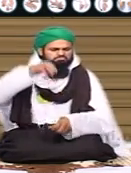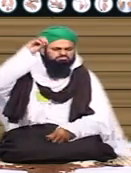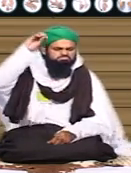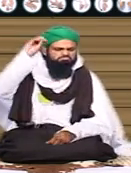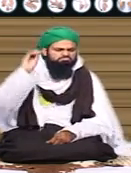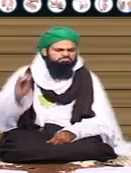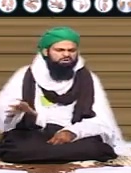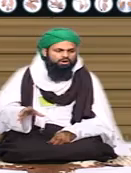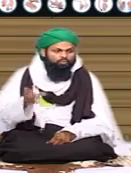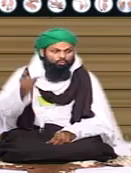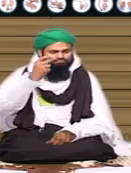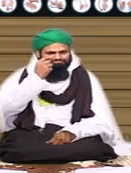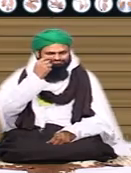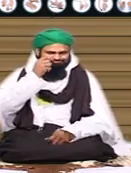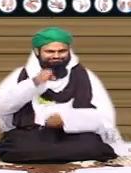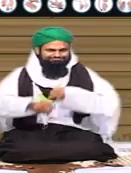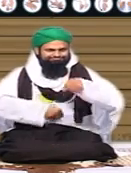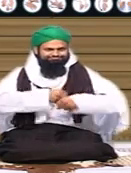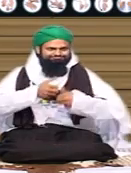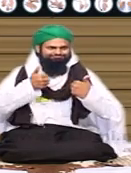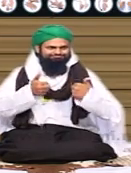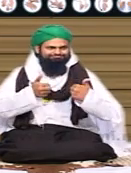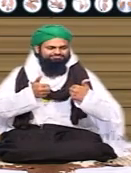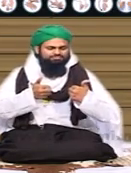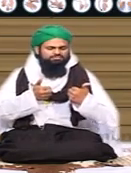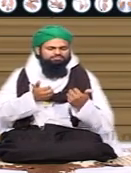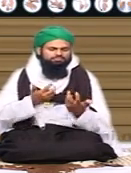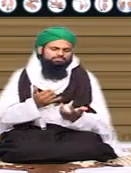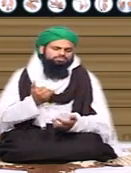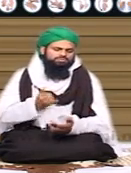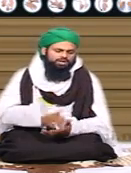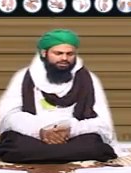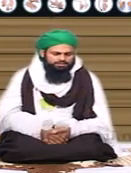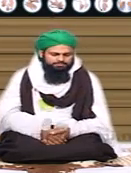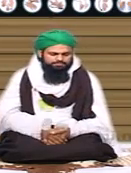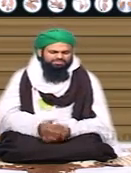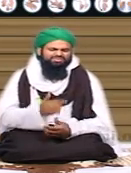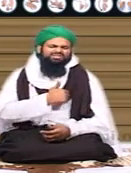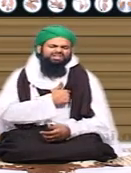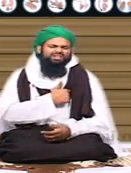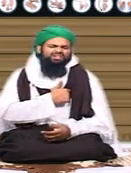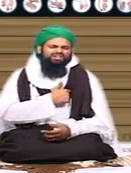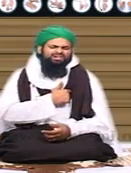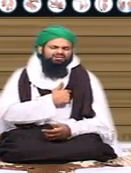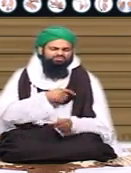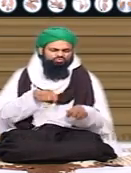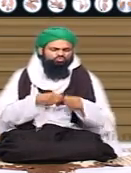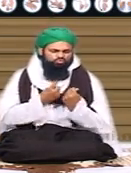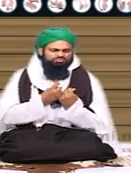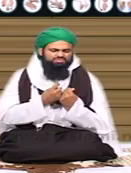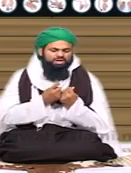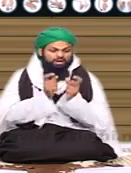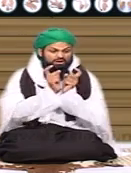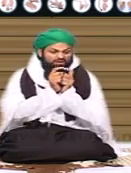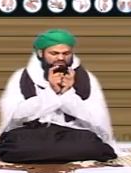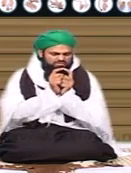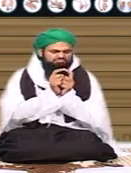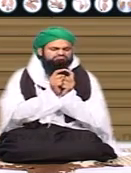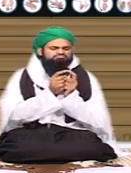کہتے ہیں کھچڑ ہے اور وہ اپنی سائیکل کو اچھی سمجھتا ہو. تو اس طرح مطلب ہے کہ دل دکھ جاتا ہے اور غیبت سرزد